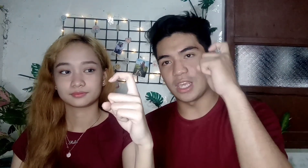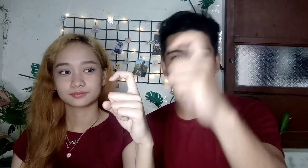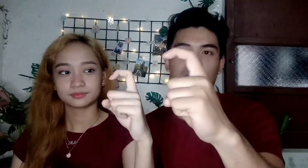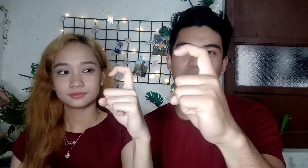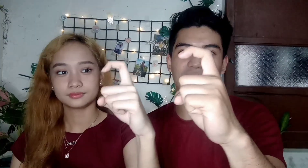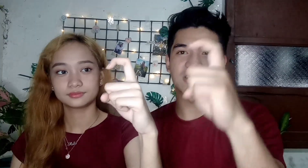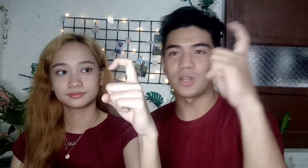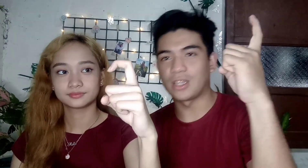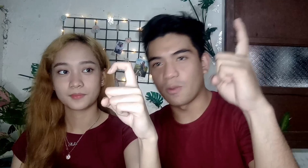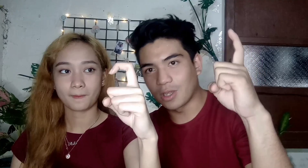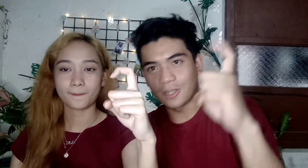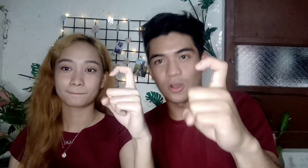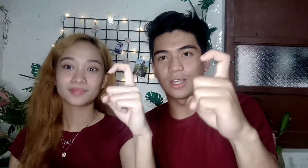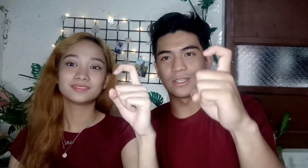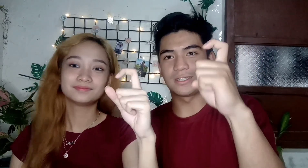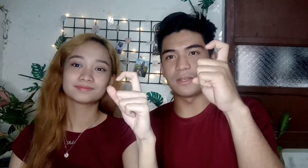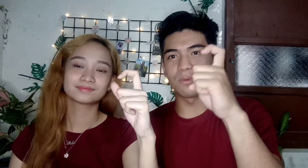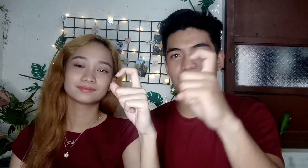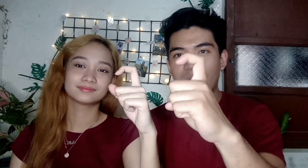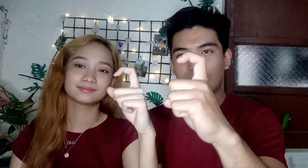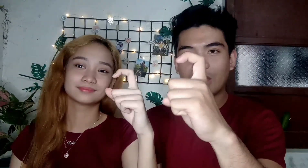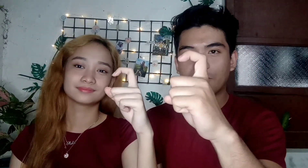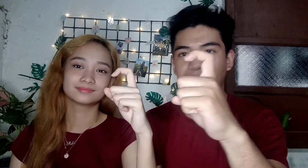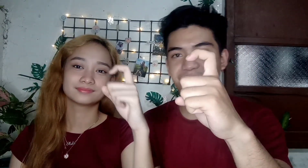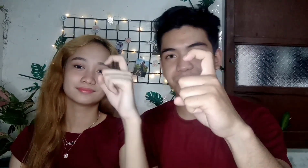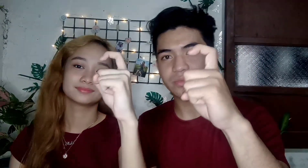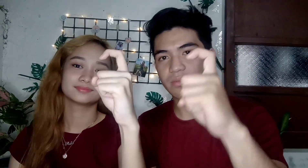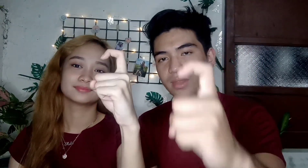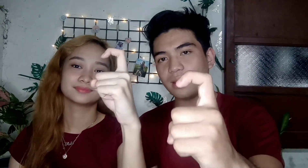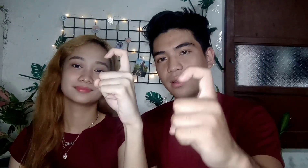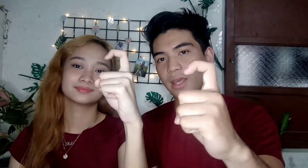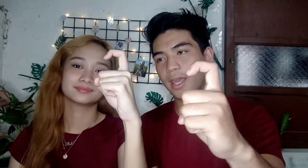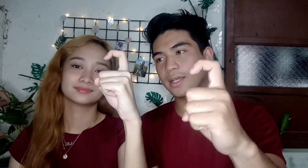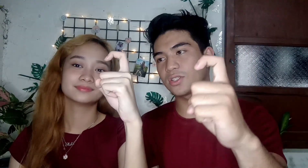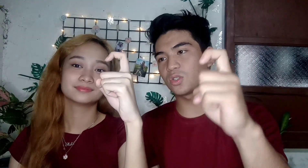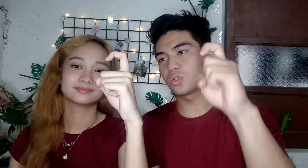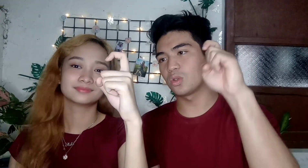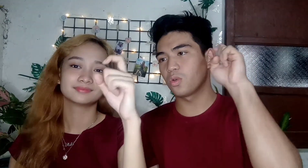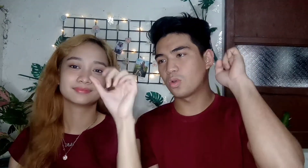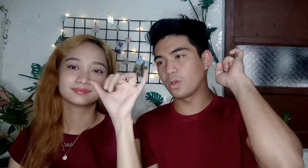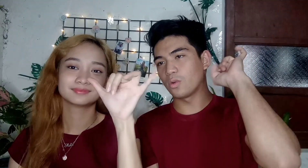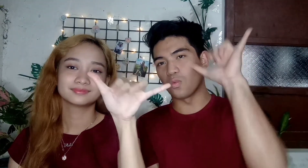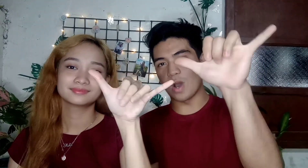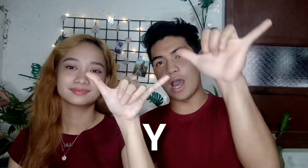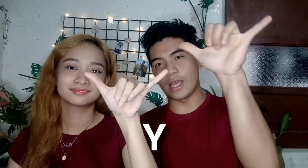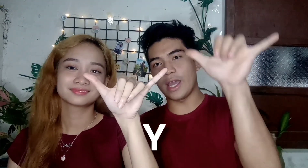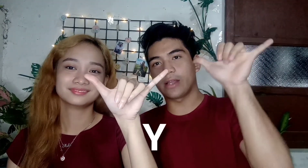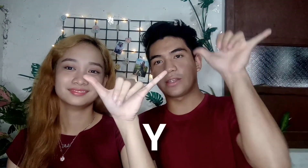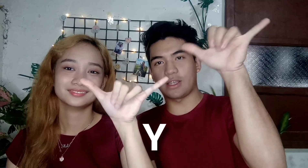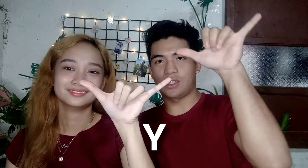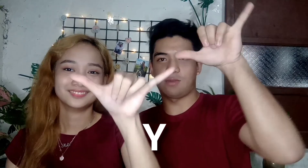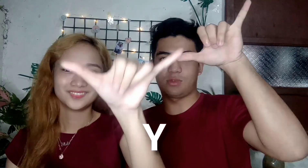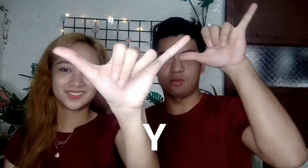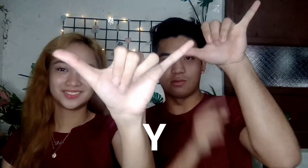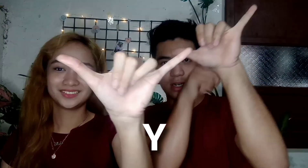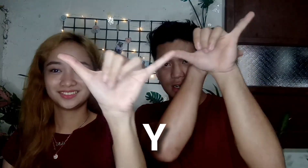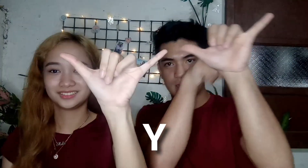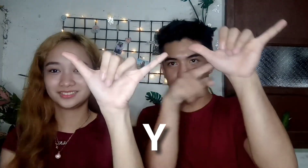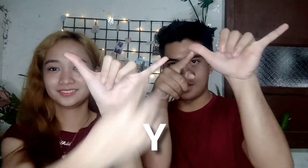ito talaga X. Wala tayo magagawa, guys. Hindi mababago yan. X, Y. Ayan, guys. Alam nyo, Y.